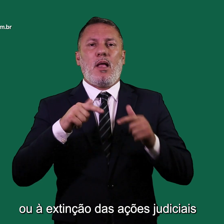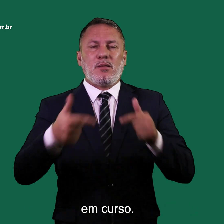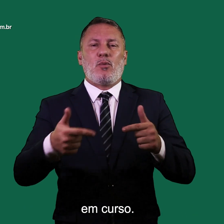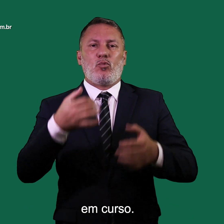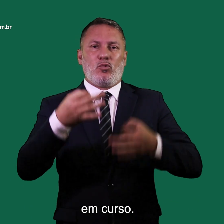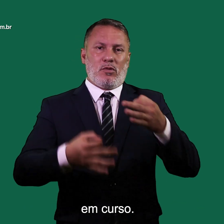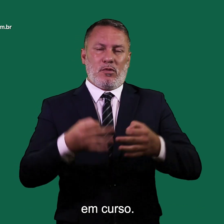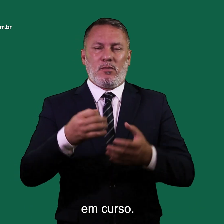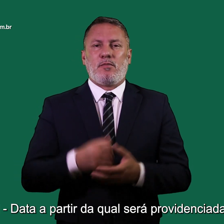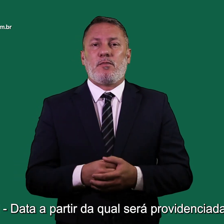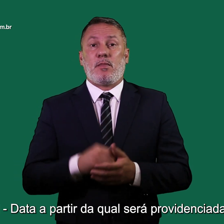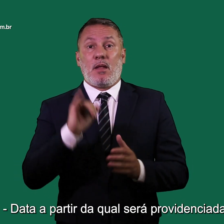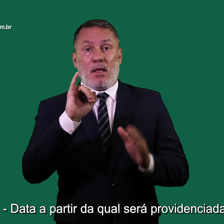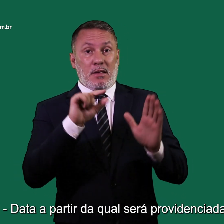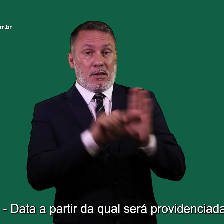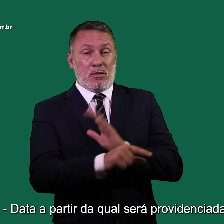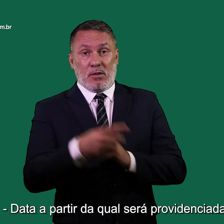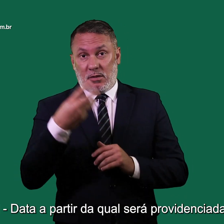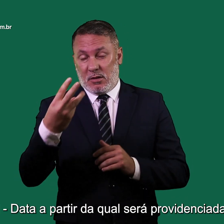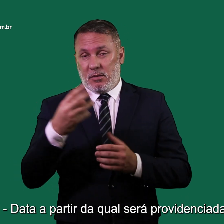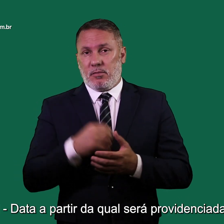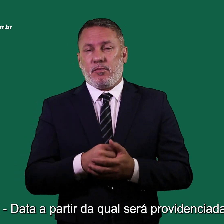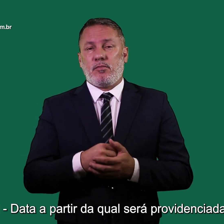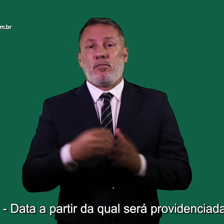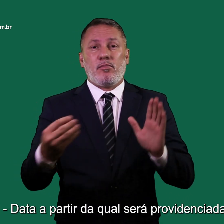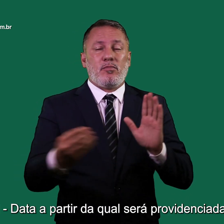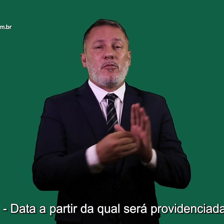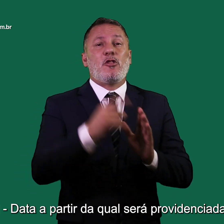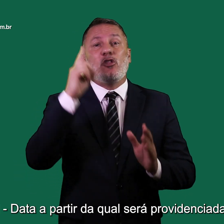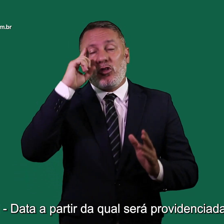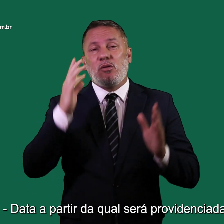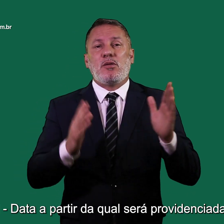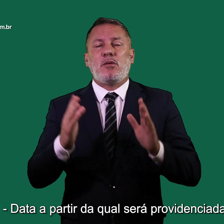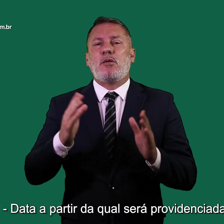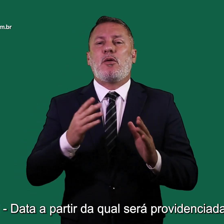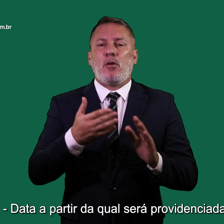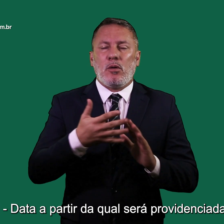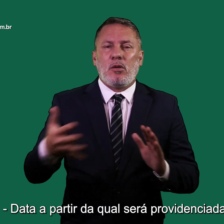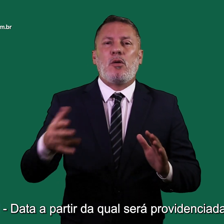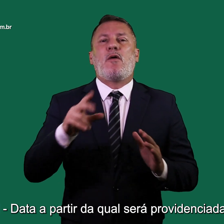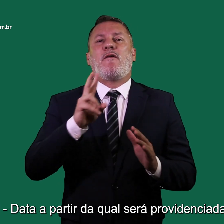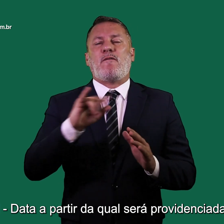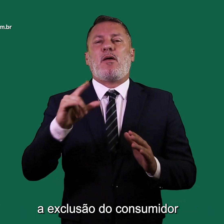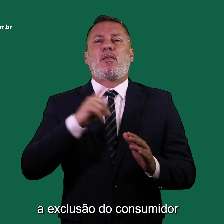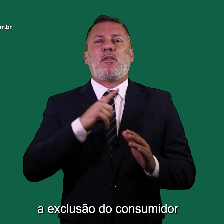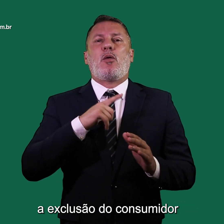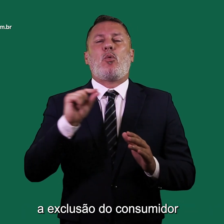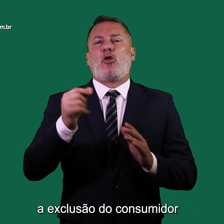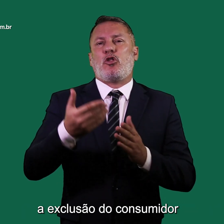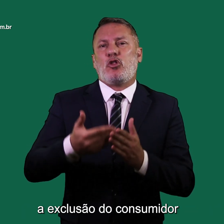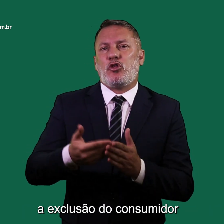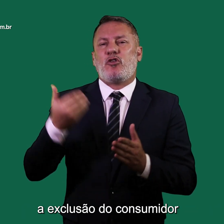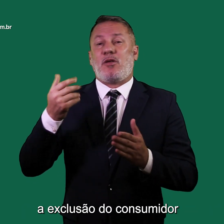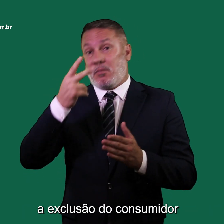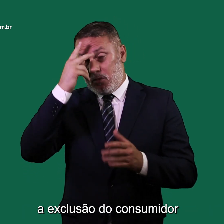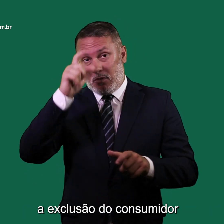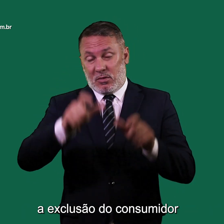em curso. Inciso 3. Data a partir da qual será providenciada a exclusão do consumidor